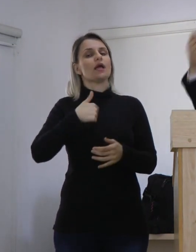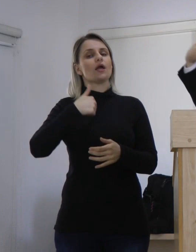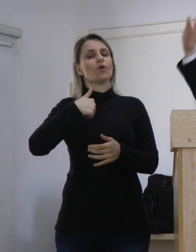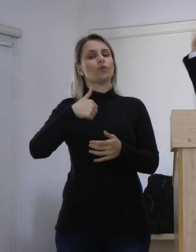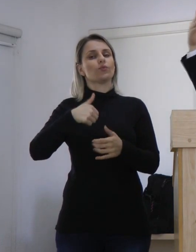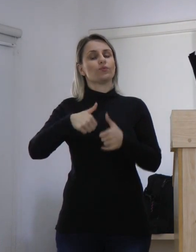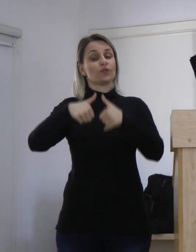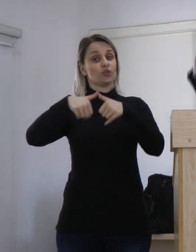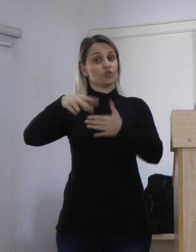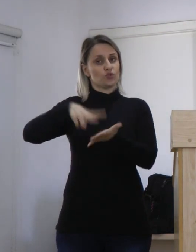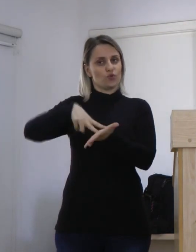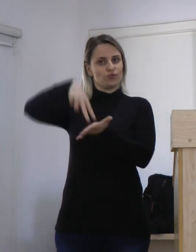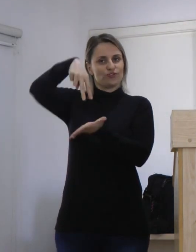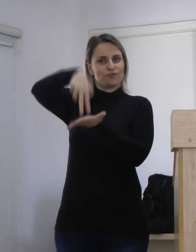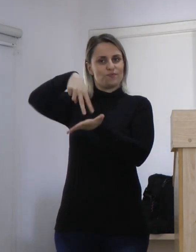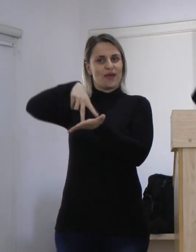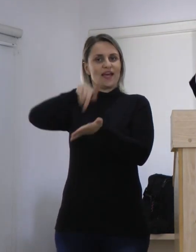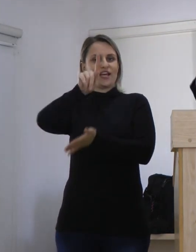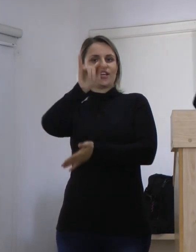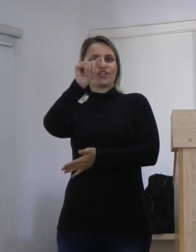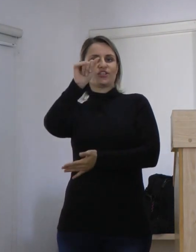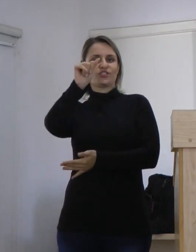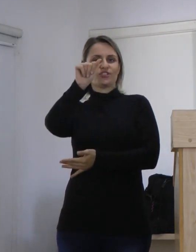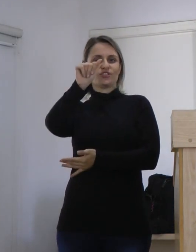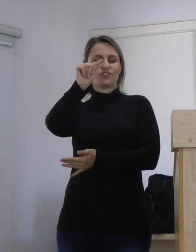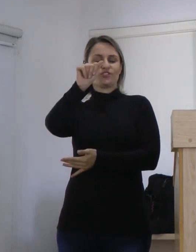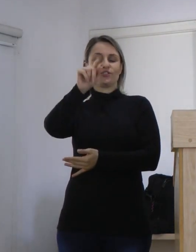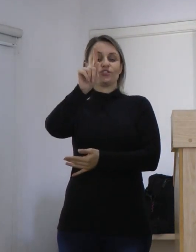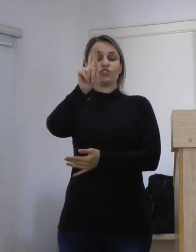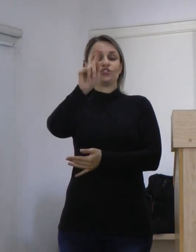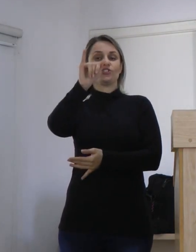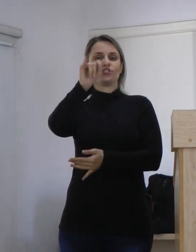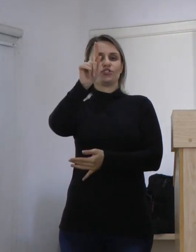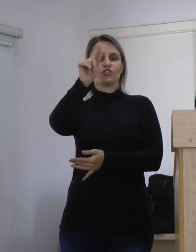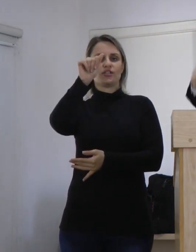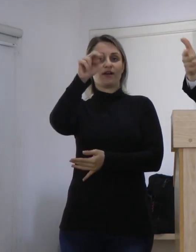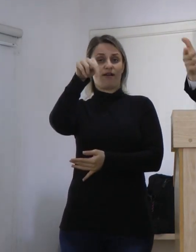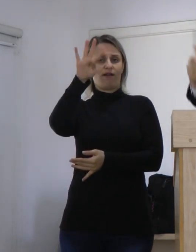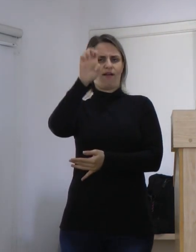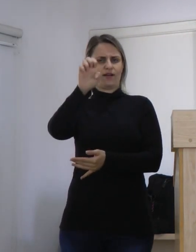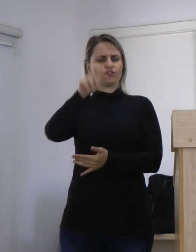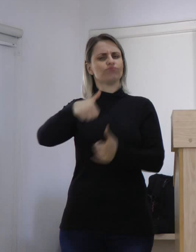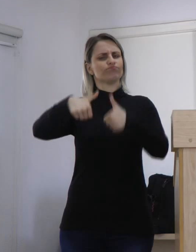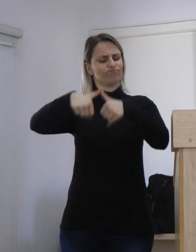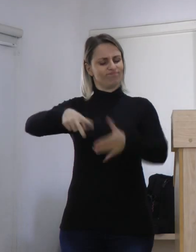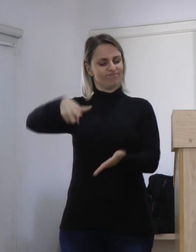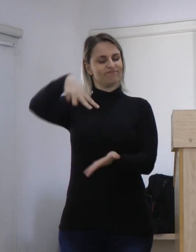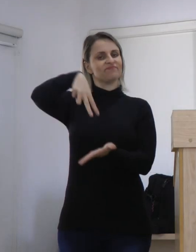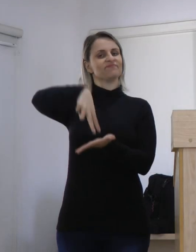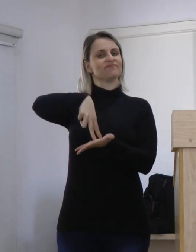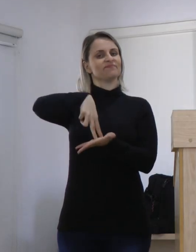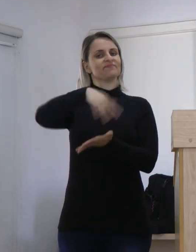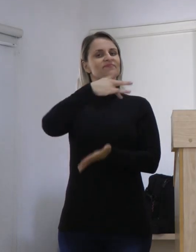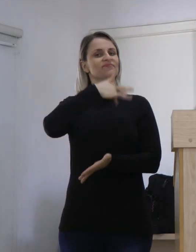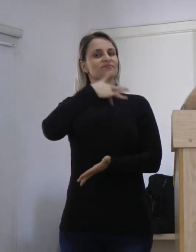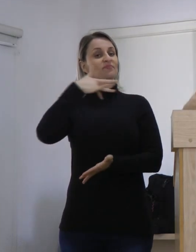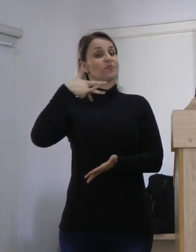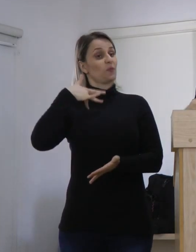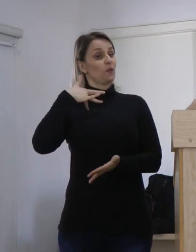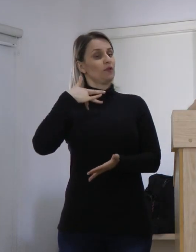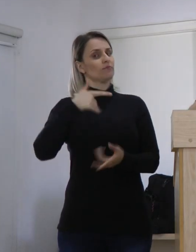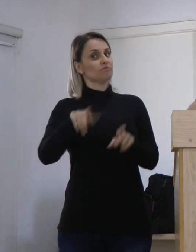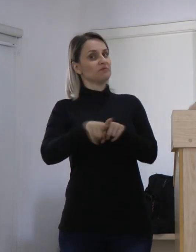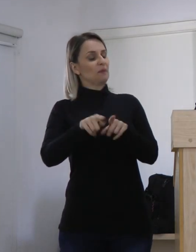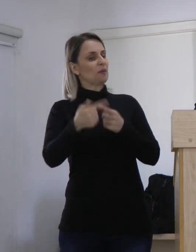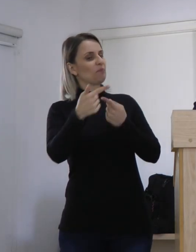porque o apelido dele era o gigante deitado, completamente saudável. E ainda vai brincar com Divaldo. E vai dizer: